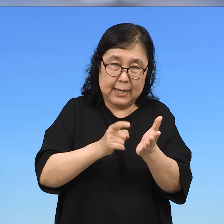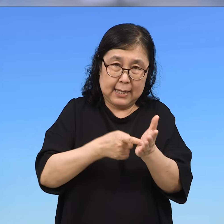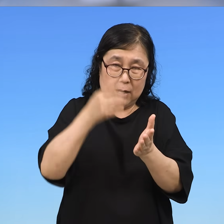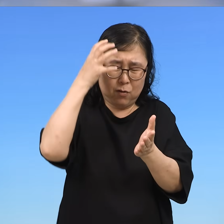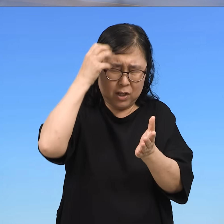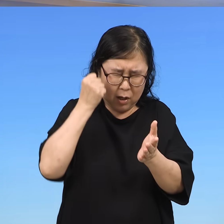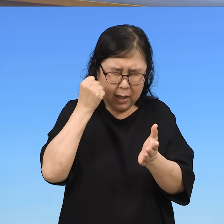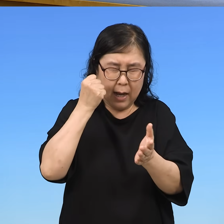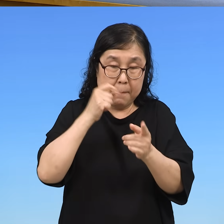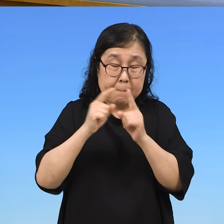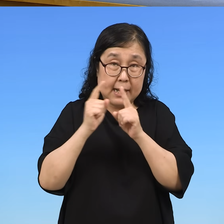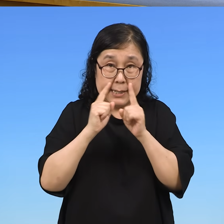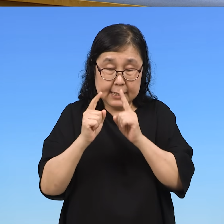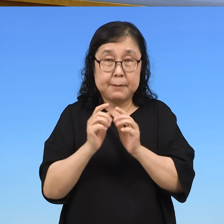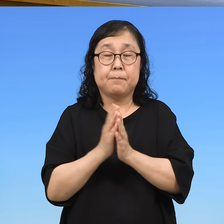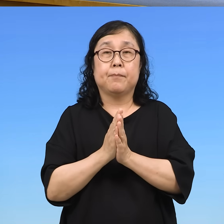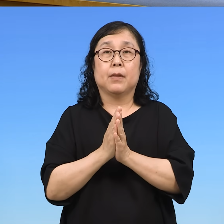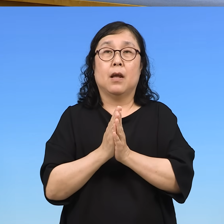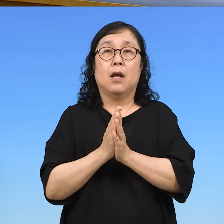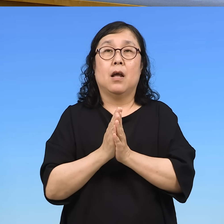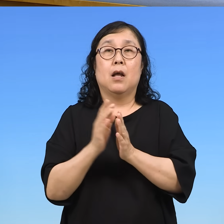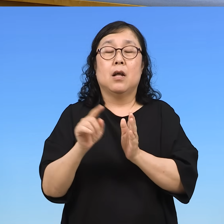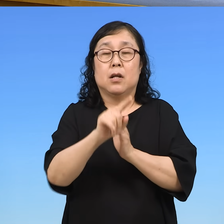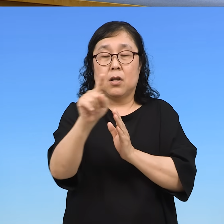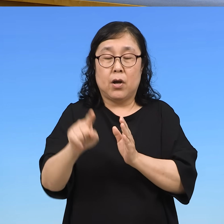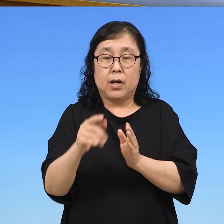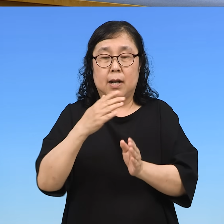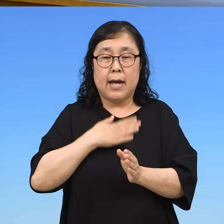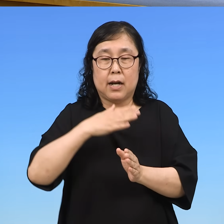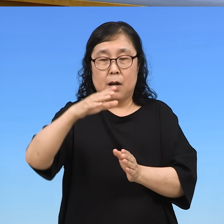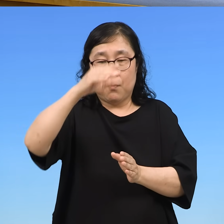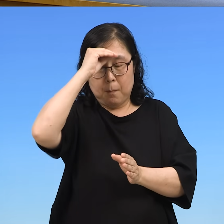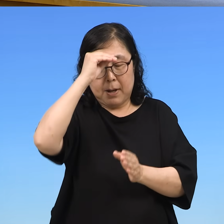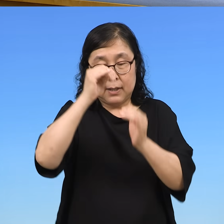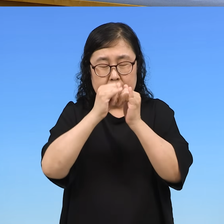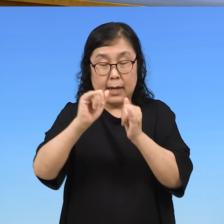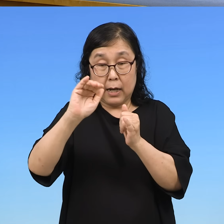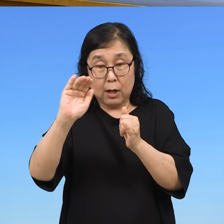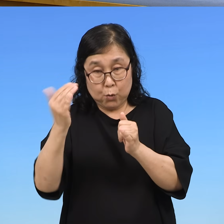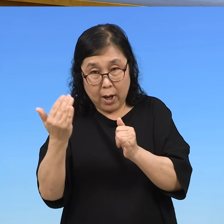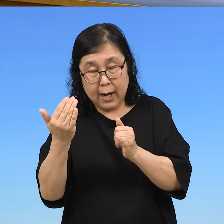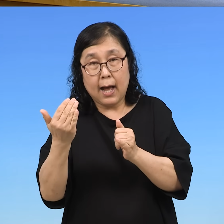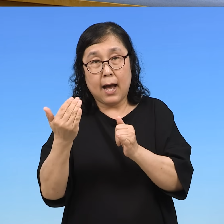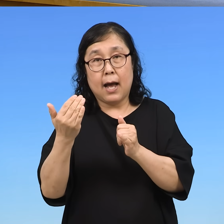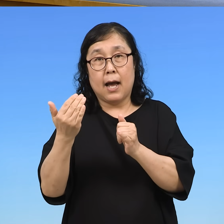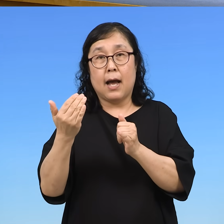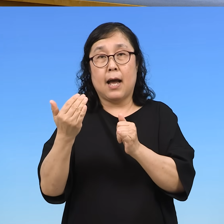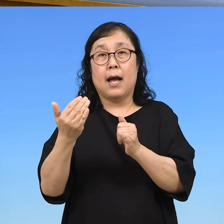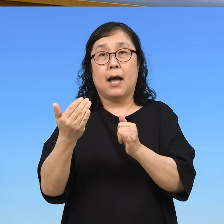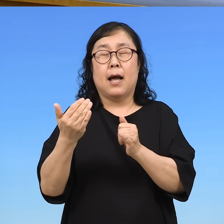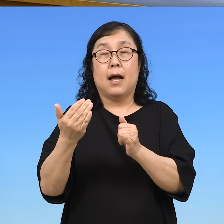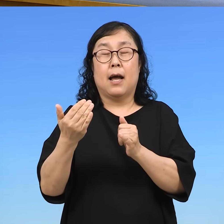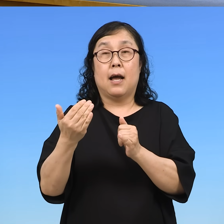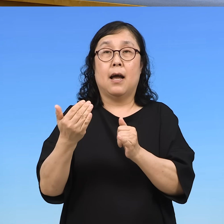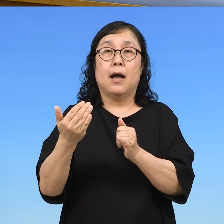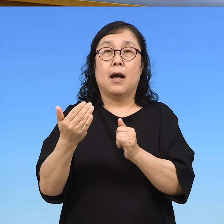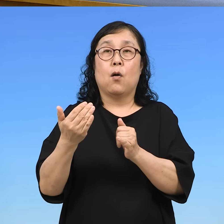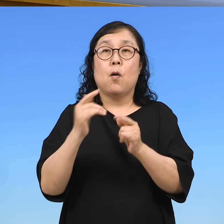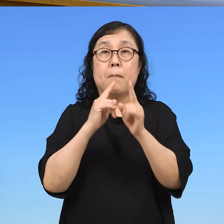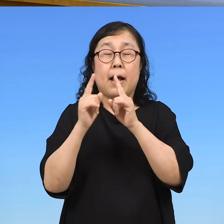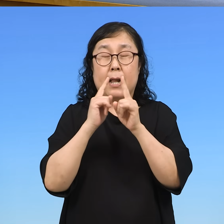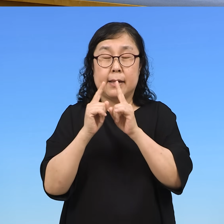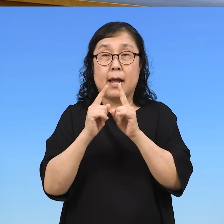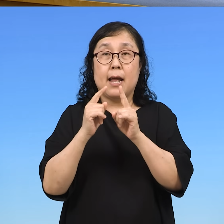1절 말씀, 사도 바울이 너희는 나를 본받는 자가 되라 이렇게 권하는데 그 앞에 강력한 전제가 있습니다.